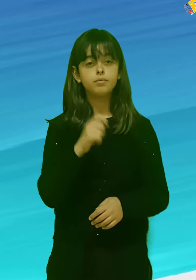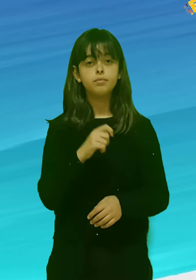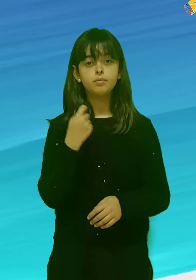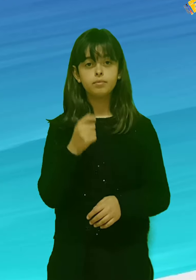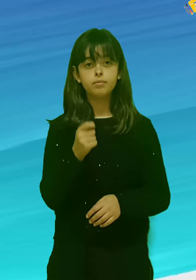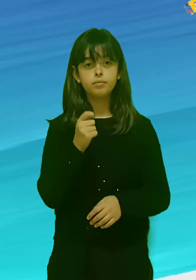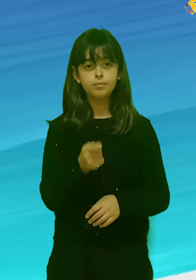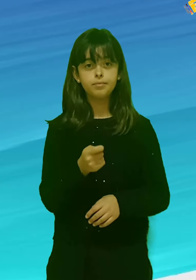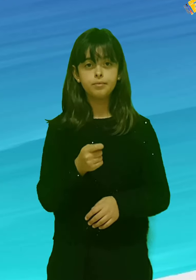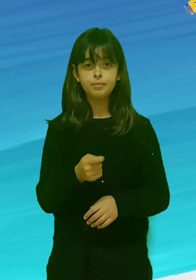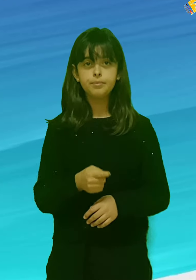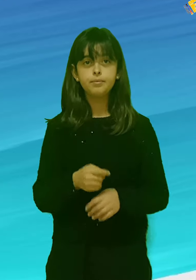entre outros.